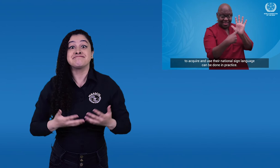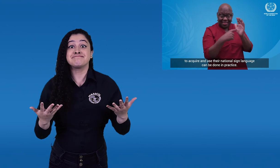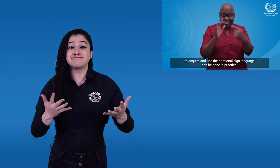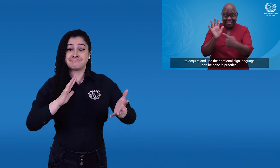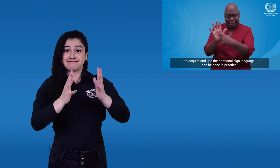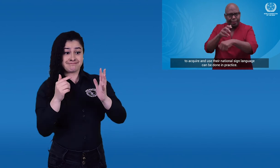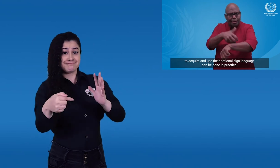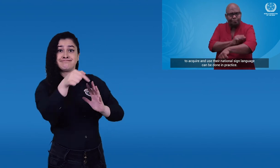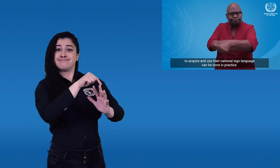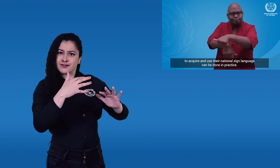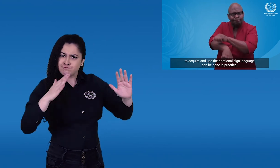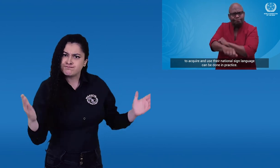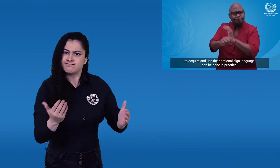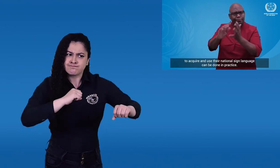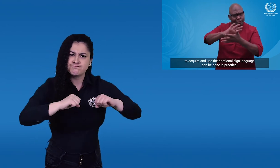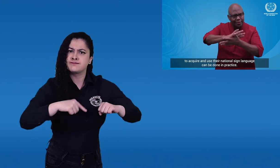Así que,